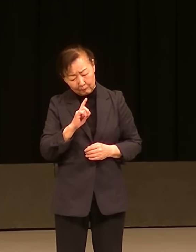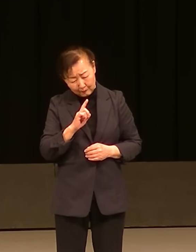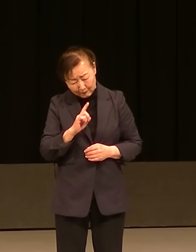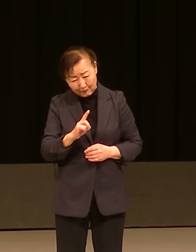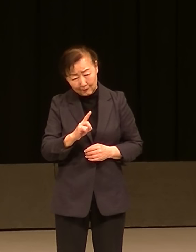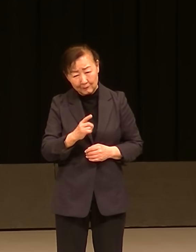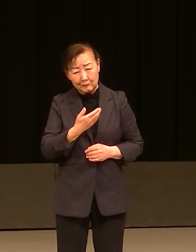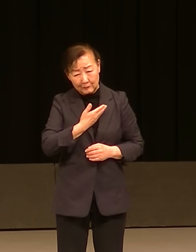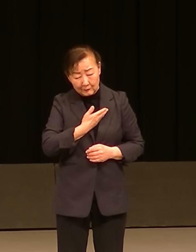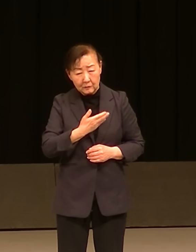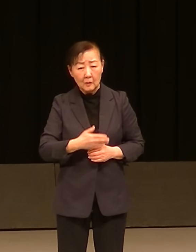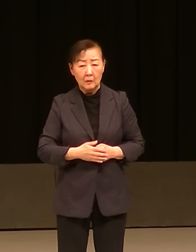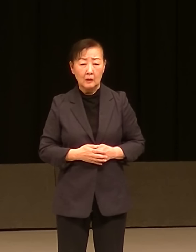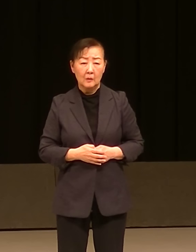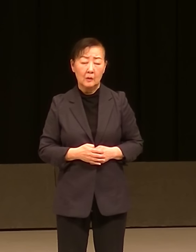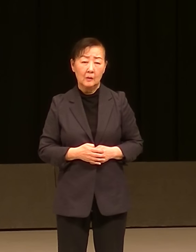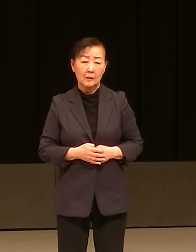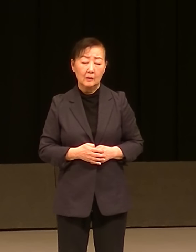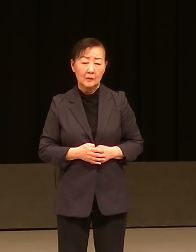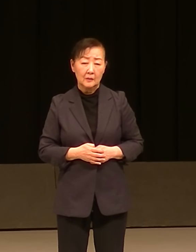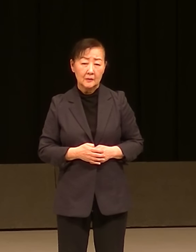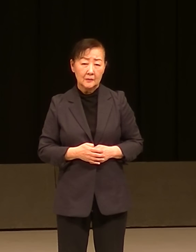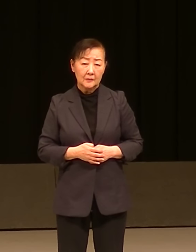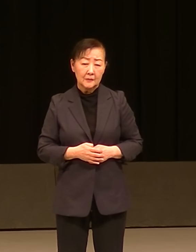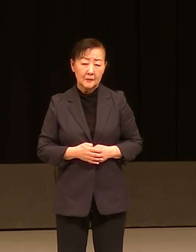うか。それをこの、